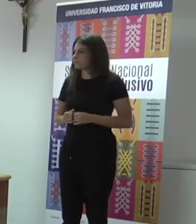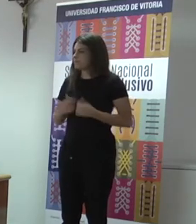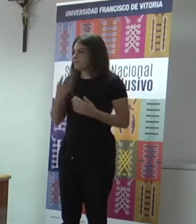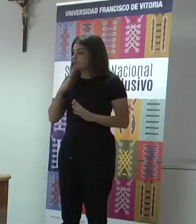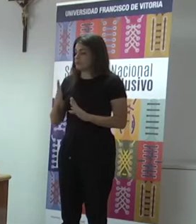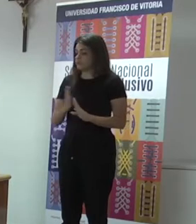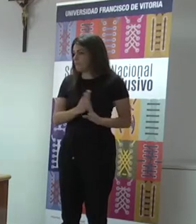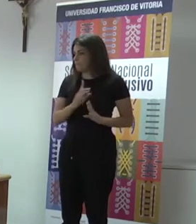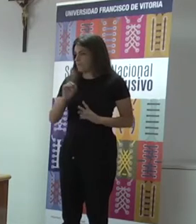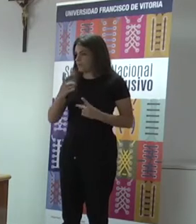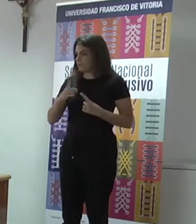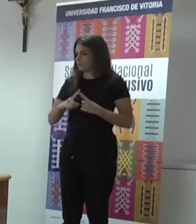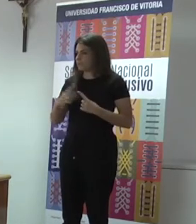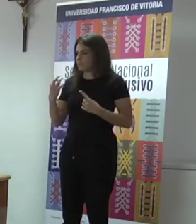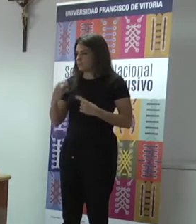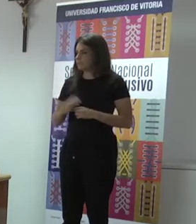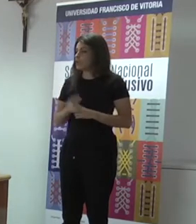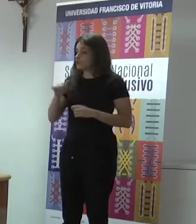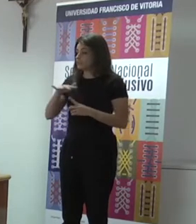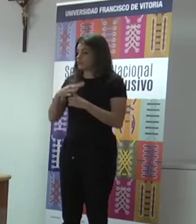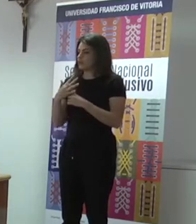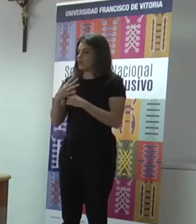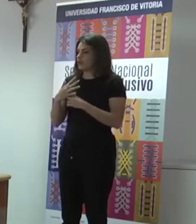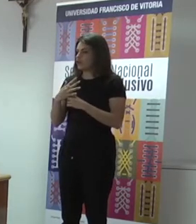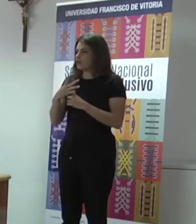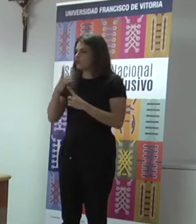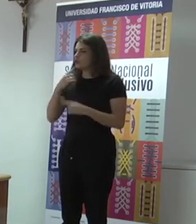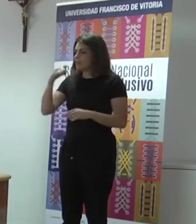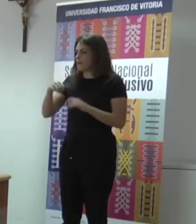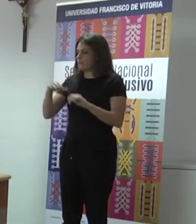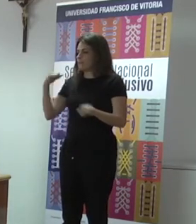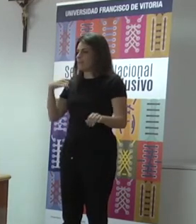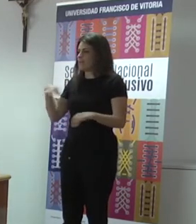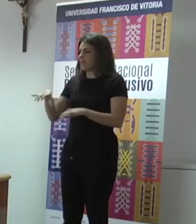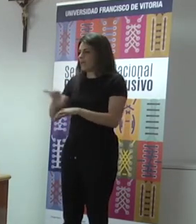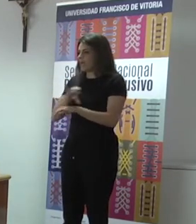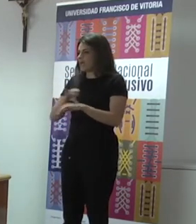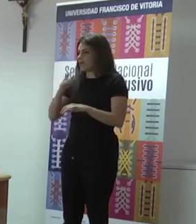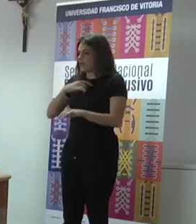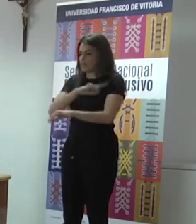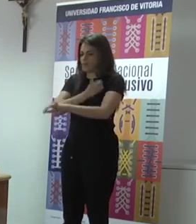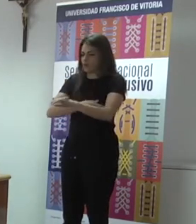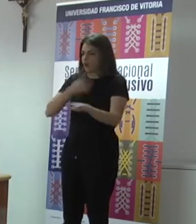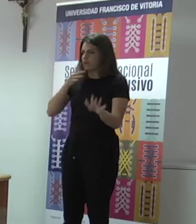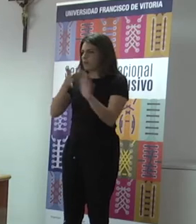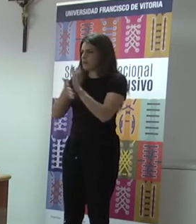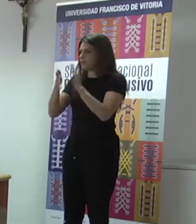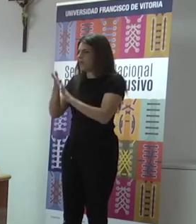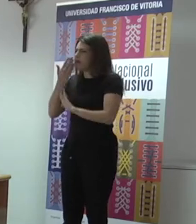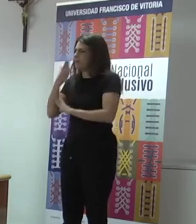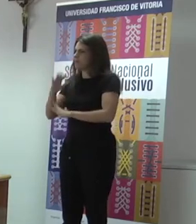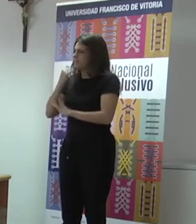lado, decir que, bueno, yo en este caso no voy a resaltar nada de mi carrera deportiva, porque creo que tampoco viene al cuento. Creo que,